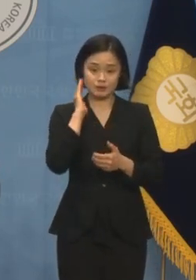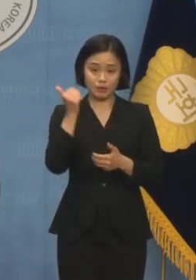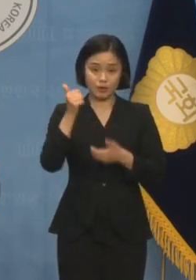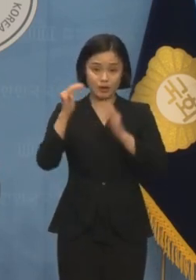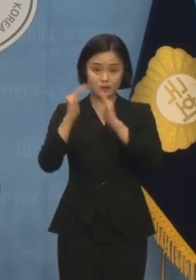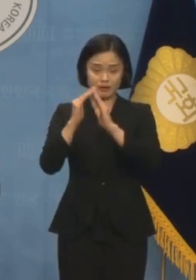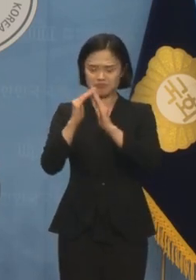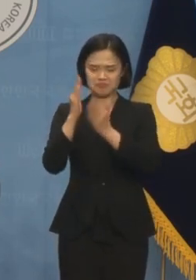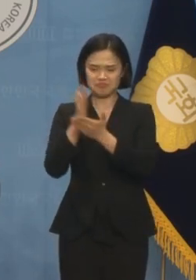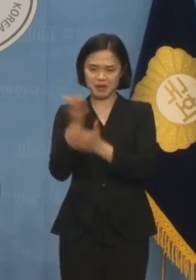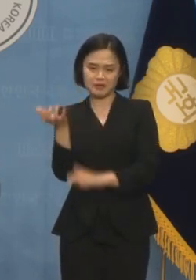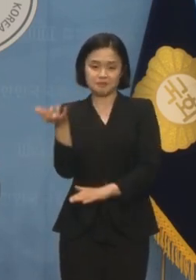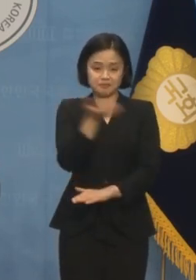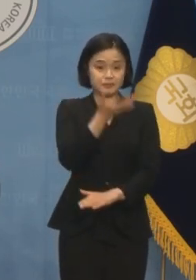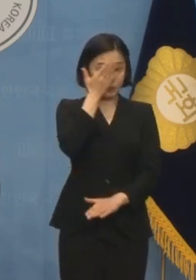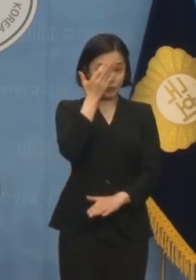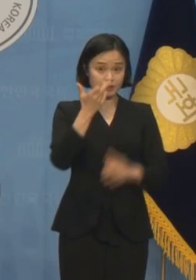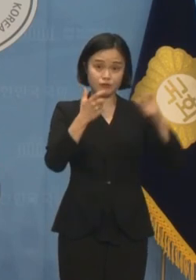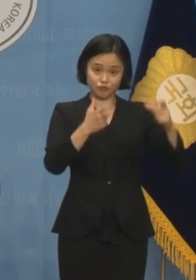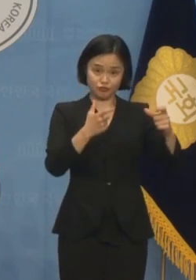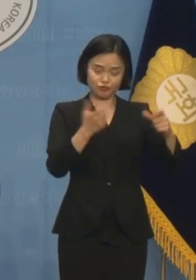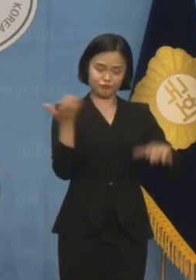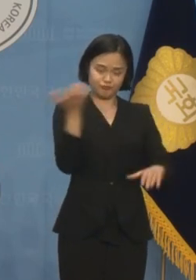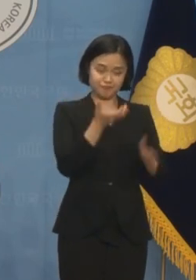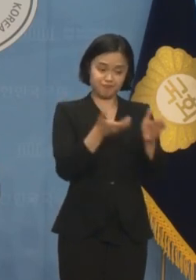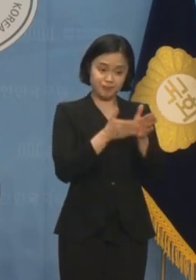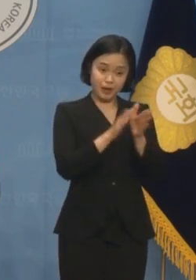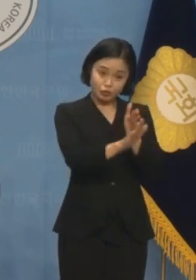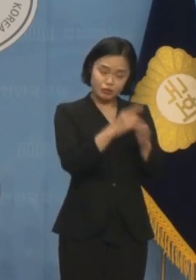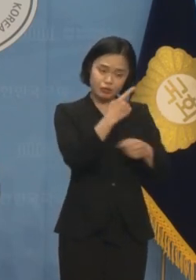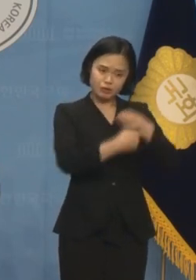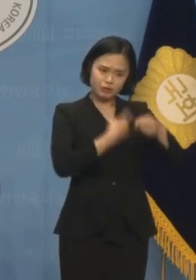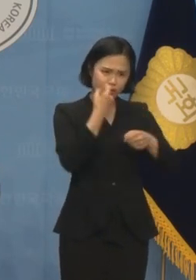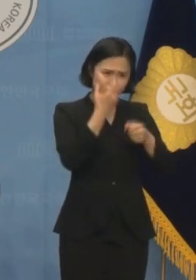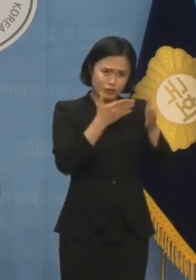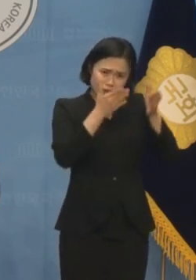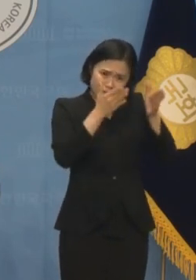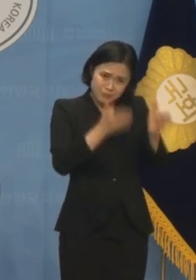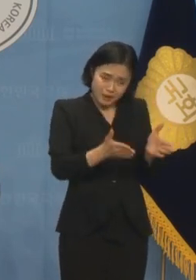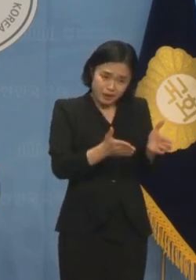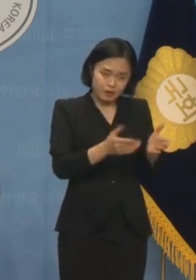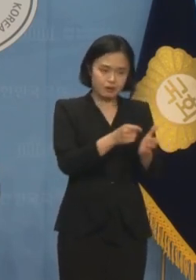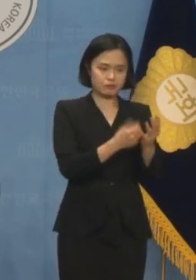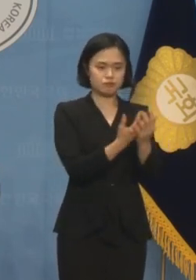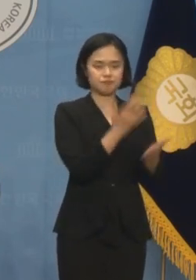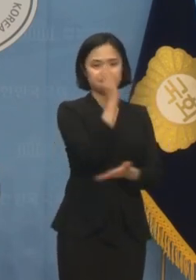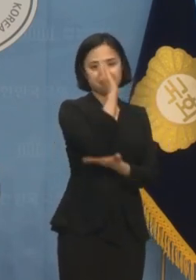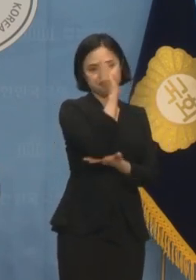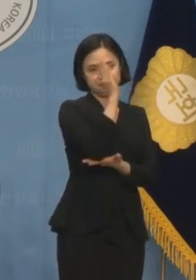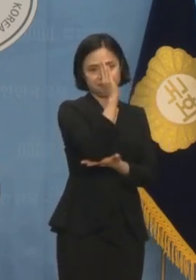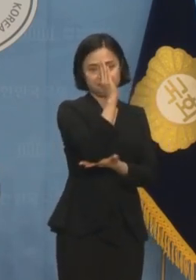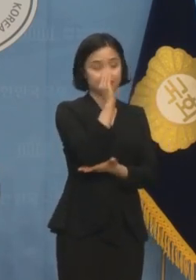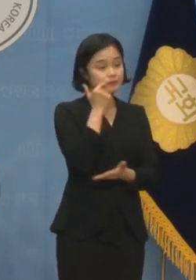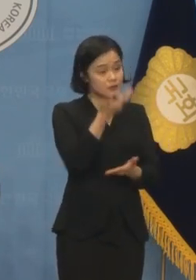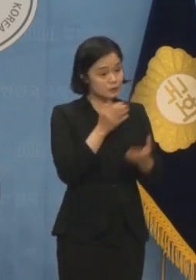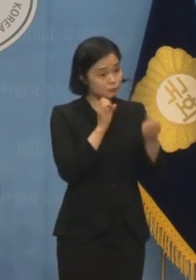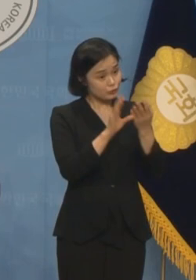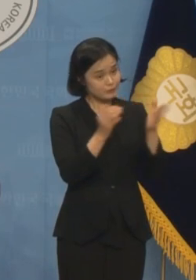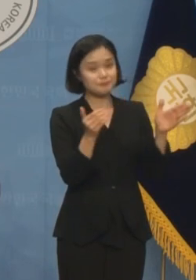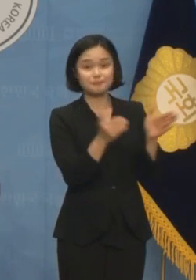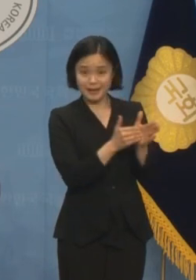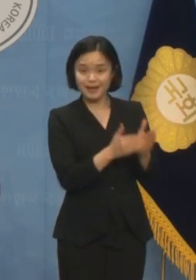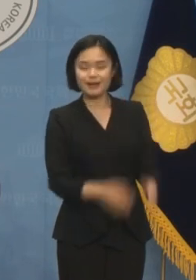옮기더니 1년 9개월 만에야 기자회견을 열어 언론인들의 질문에 답을 했습니다. 직전